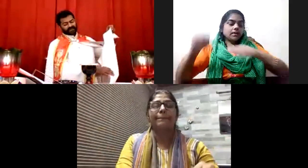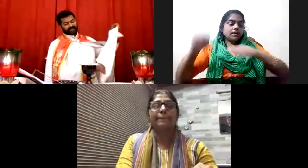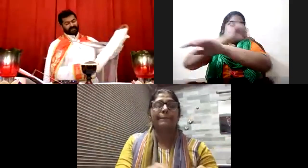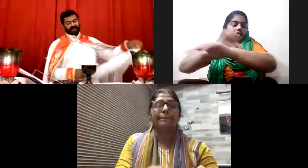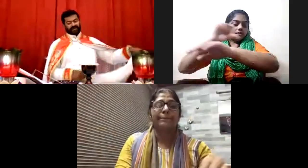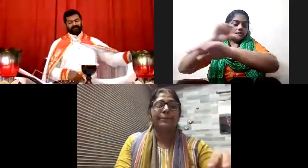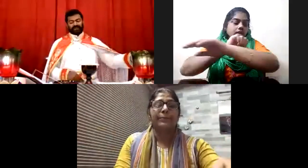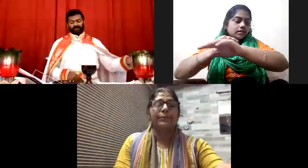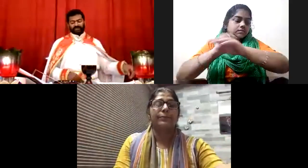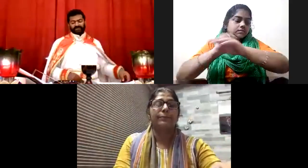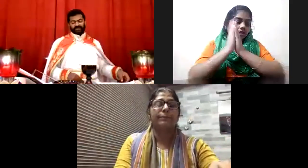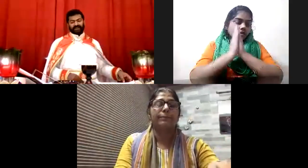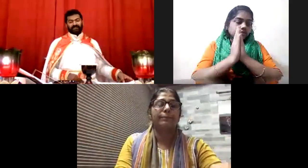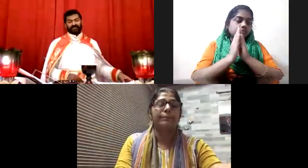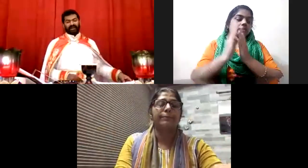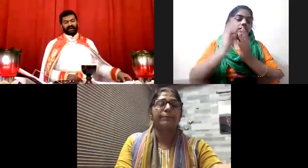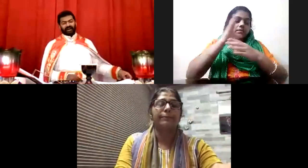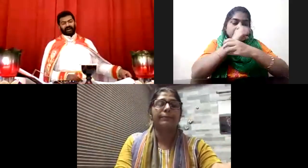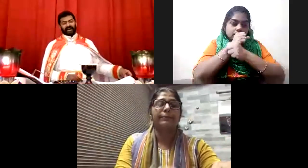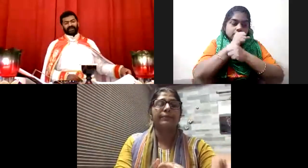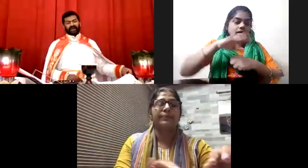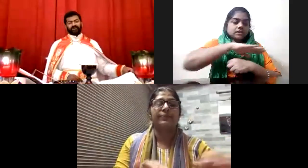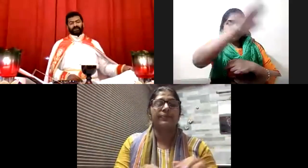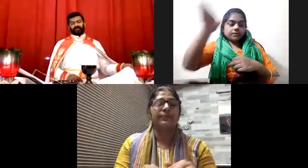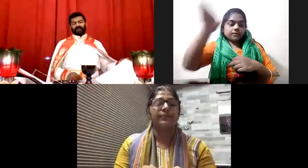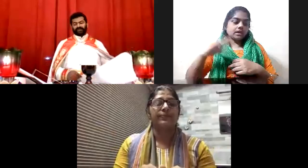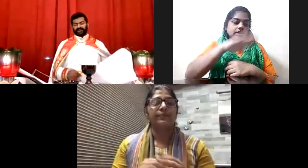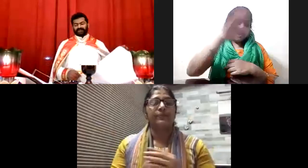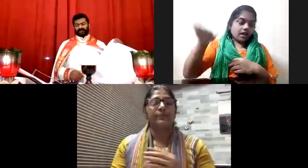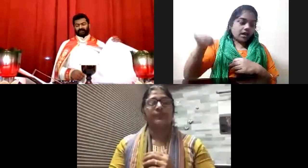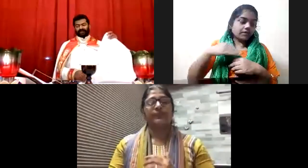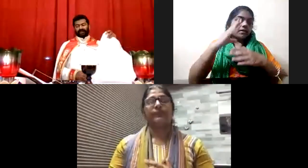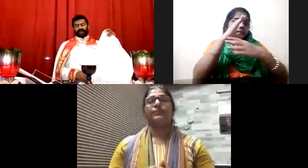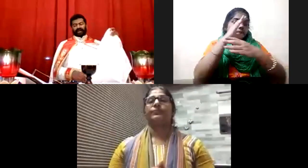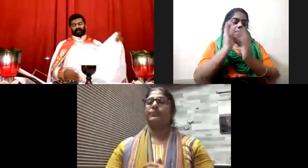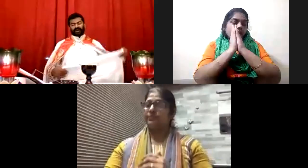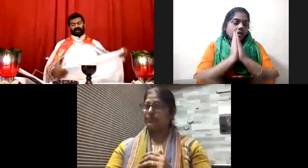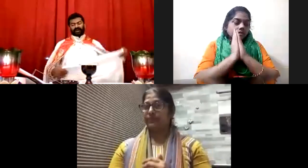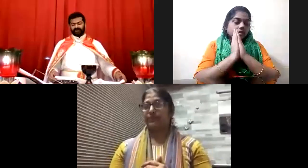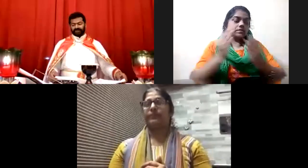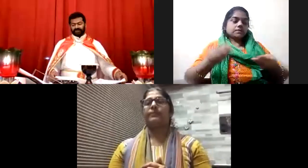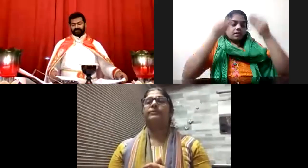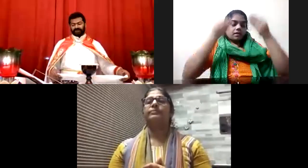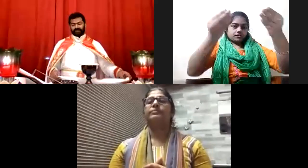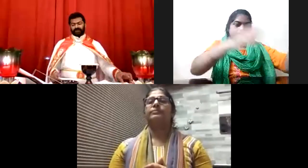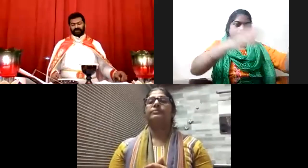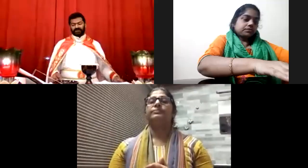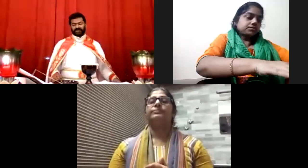അമൂല്യത്തിന്റെ സ്നേഹം നമുക്കെല്ലാവർക്കും സമീപിക്കാം. അനുതാപം ഉളവാകുന്ന സ്നേഹത്തോടെ അപരാധങ്ങളിൽ